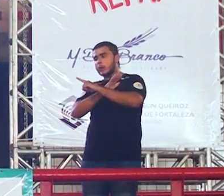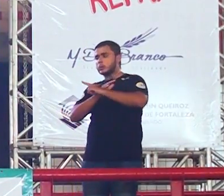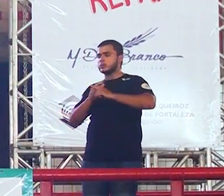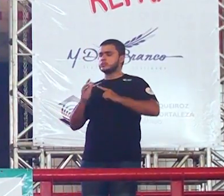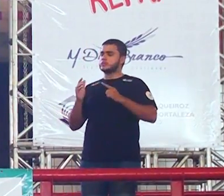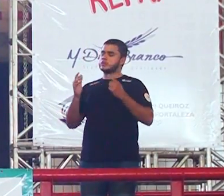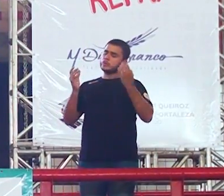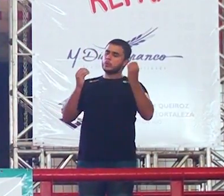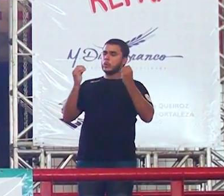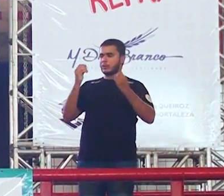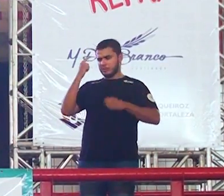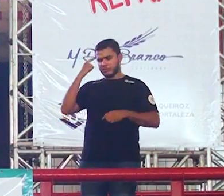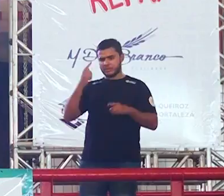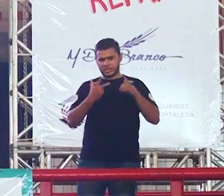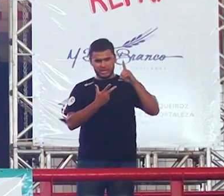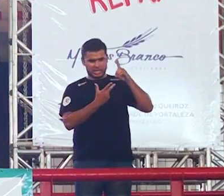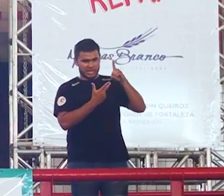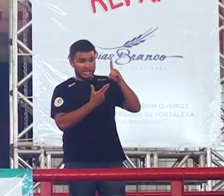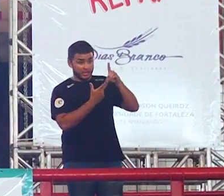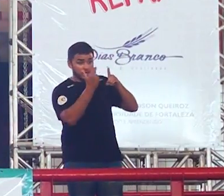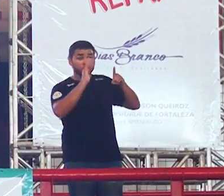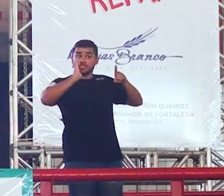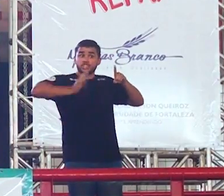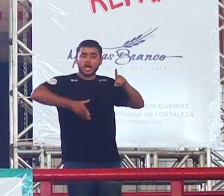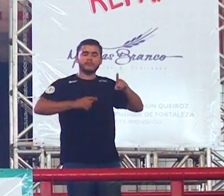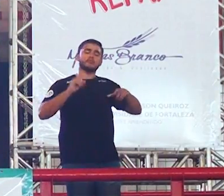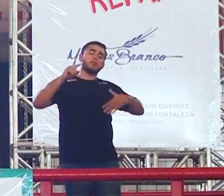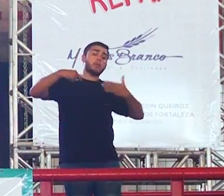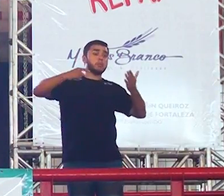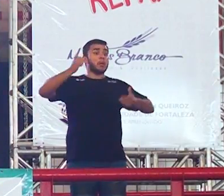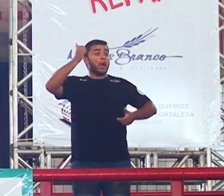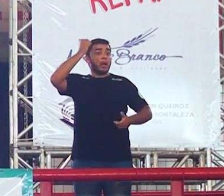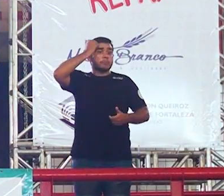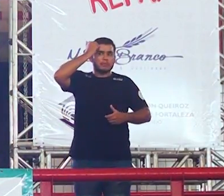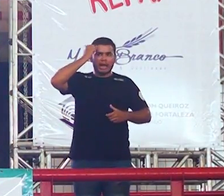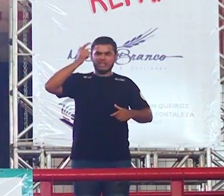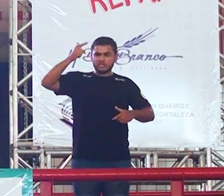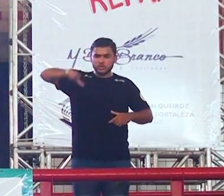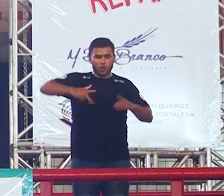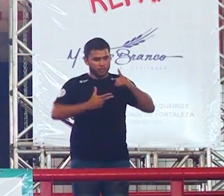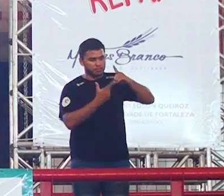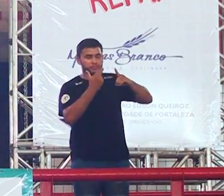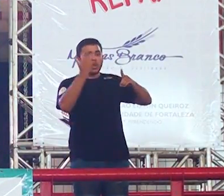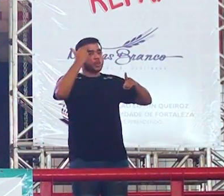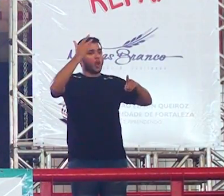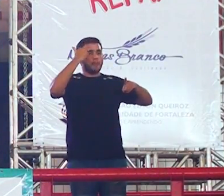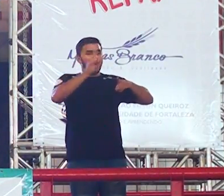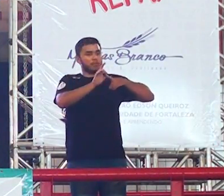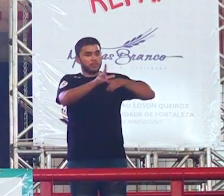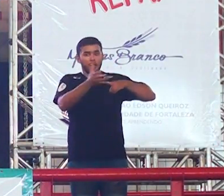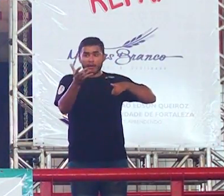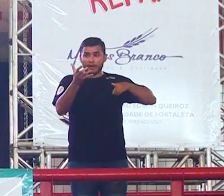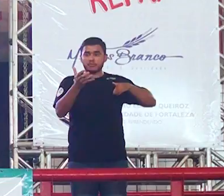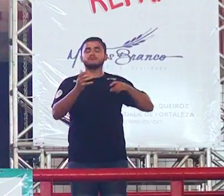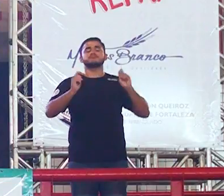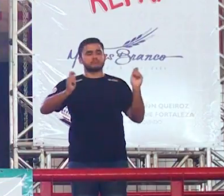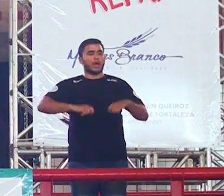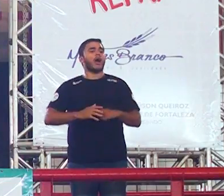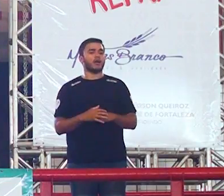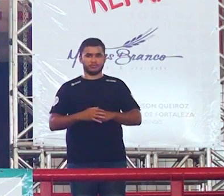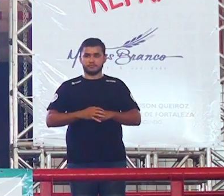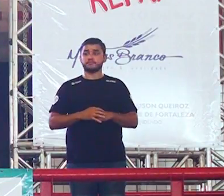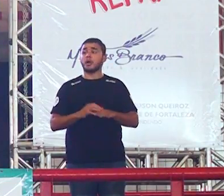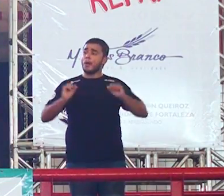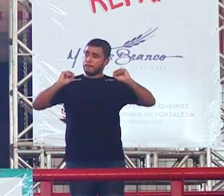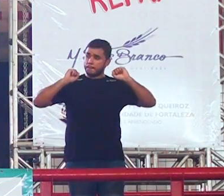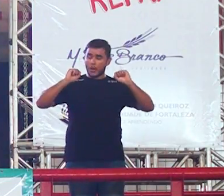de ter uma reversão da vasectomia? Sim, existe. Essa reversão da vasectomia, ela